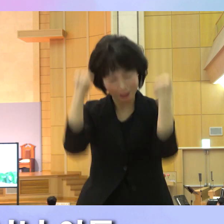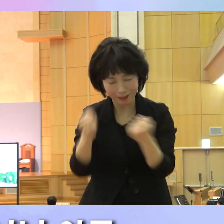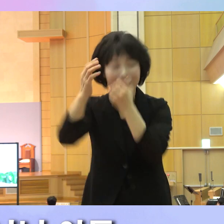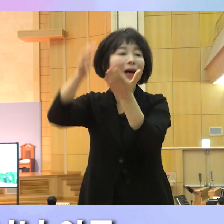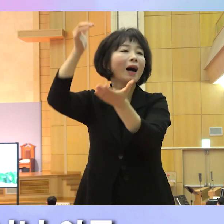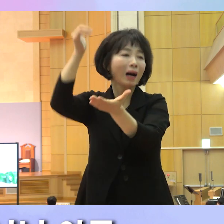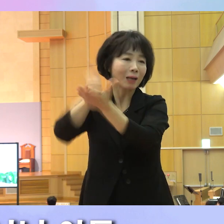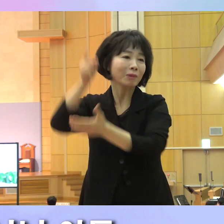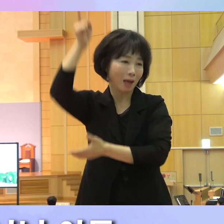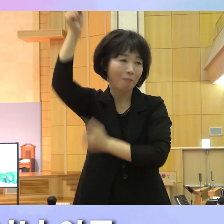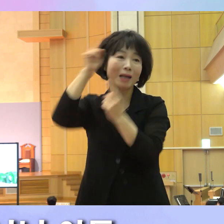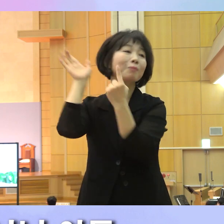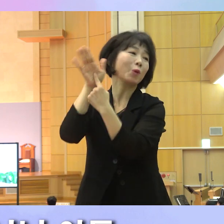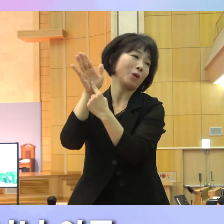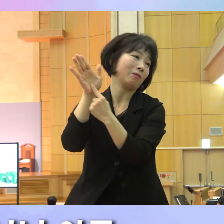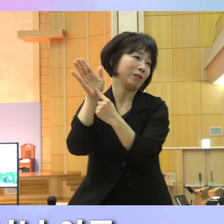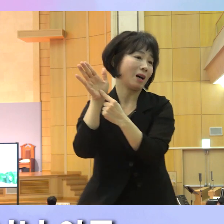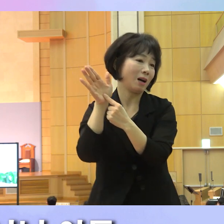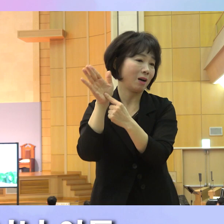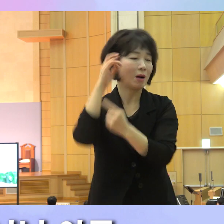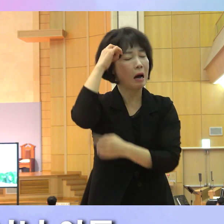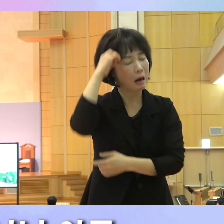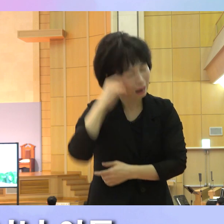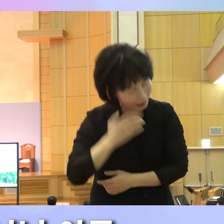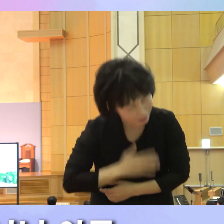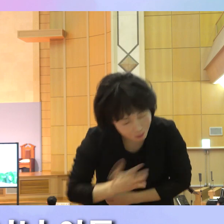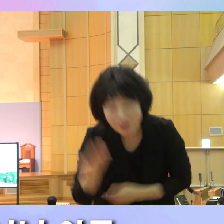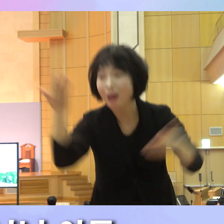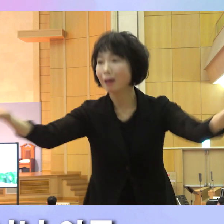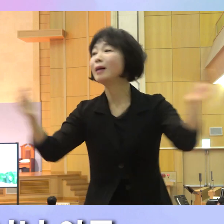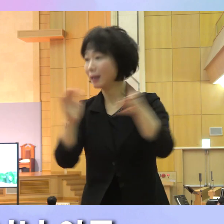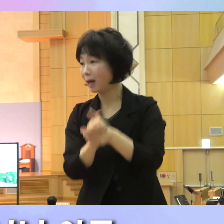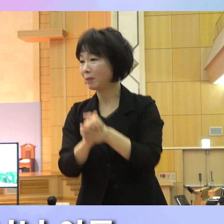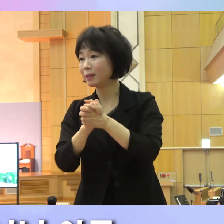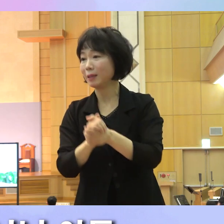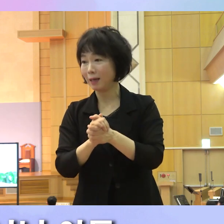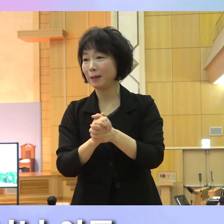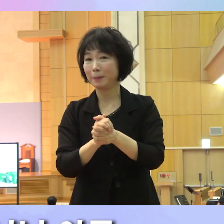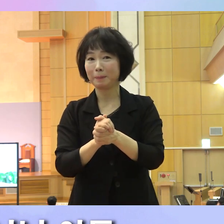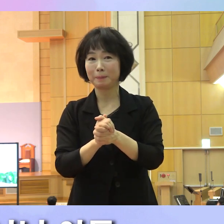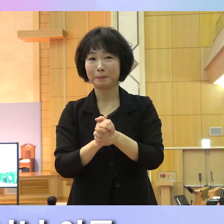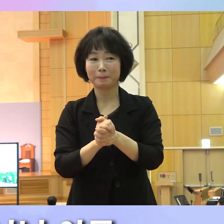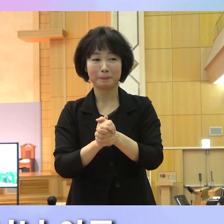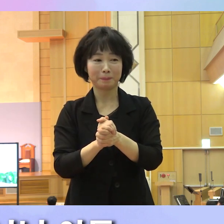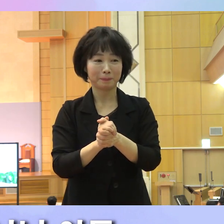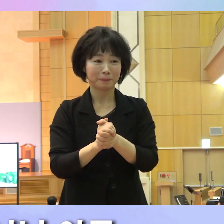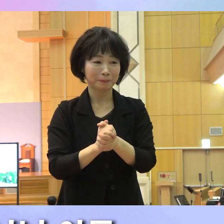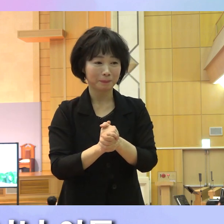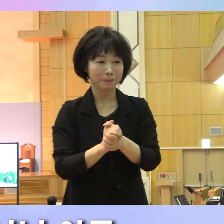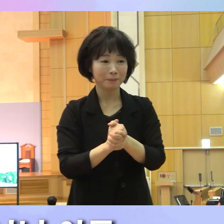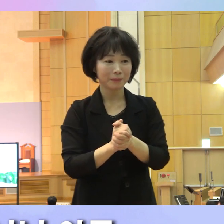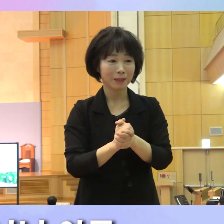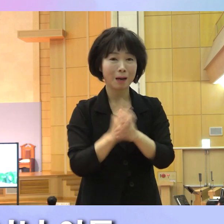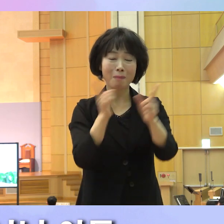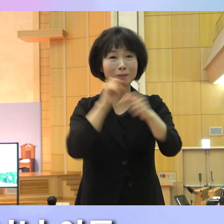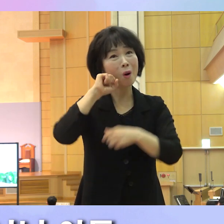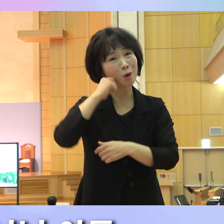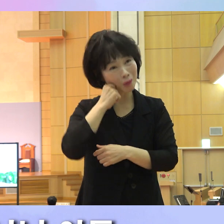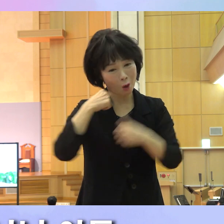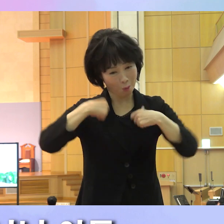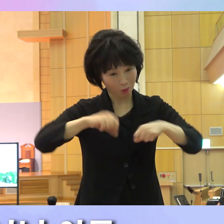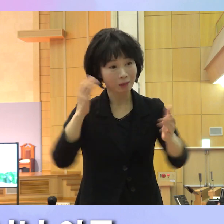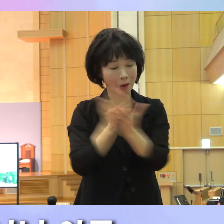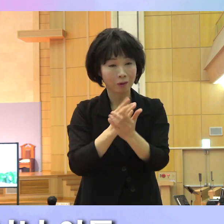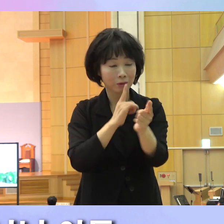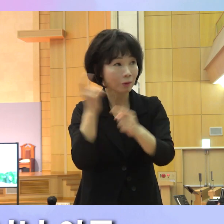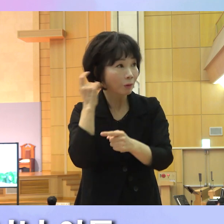살아계신 하나님이라고 하는구나. 할렐루야. 이건 힘들고 어려워도 여러분 깨달아 알아야 돼요.